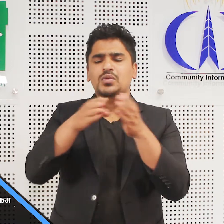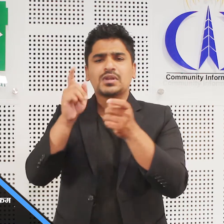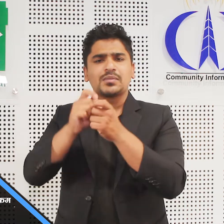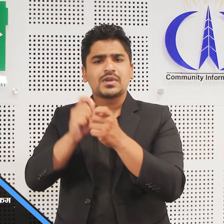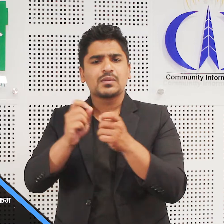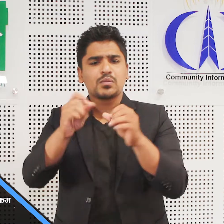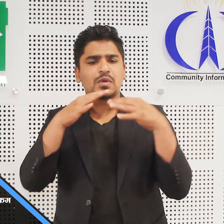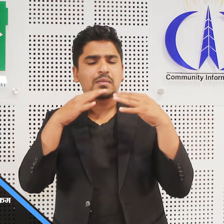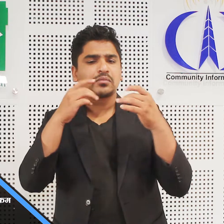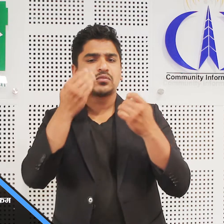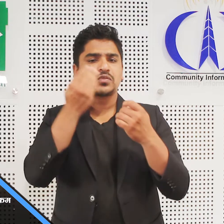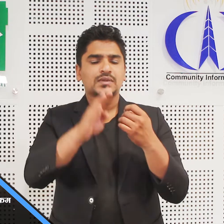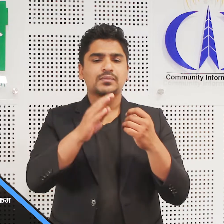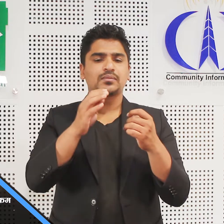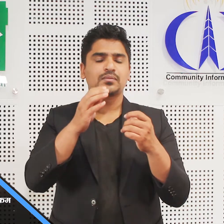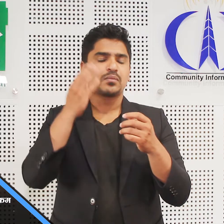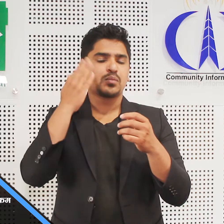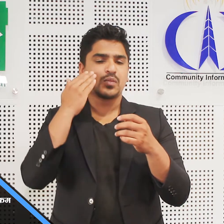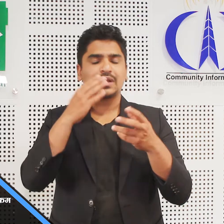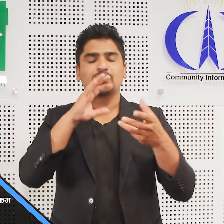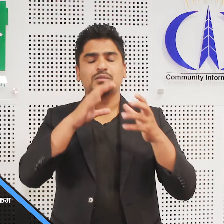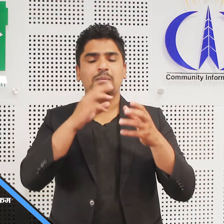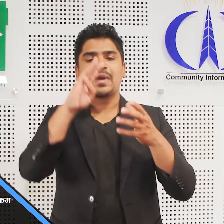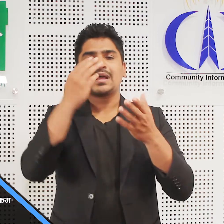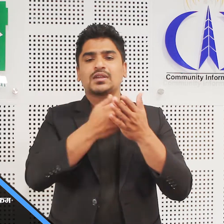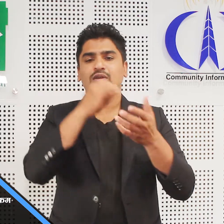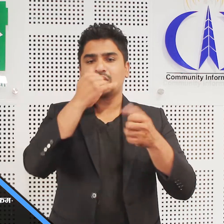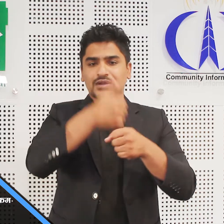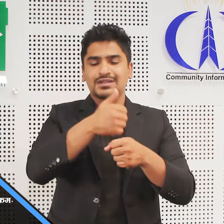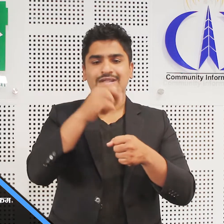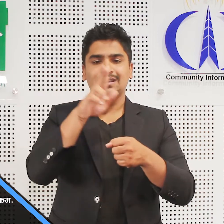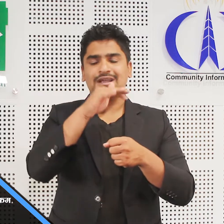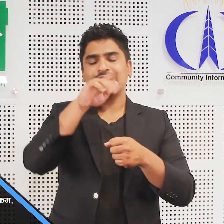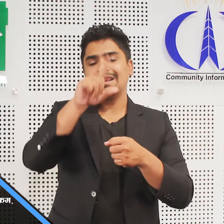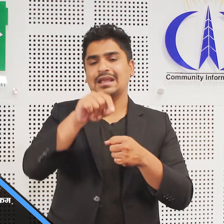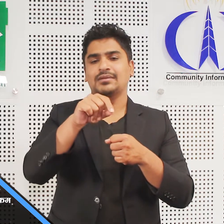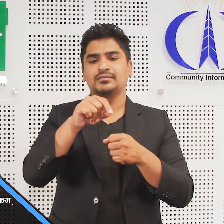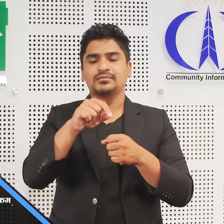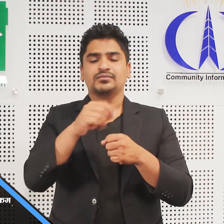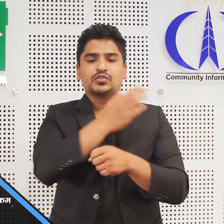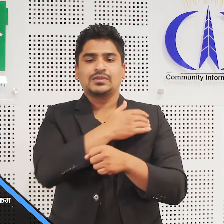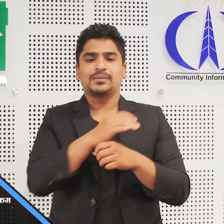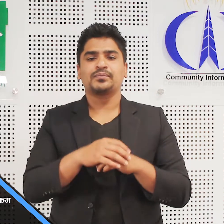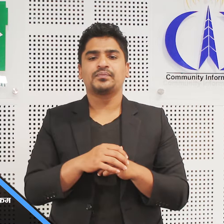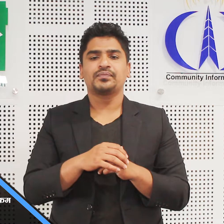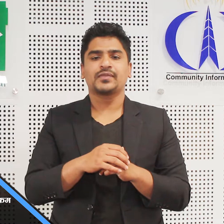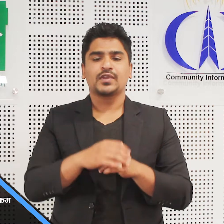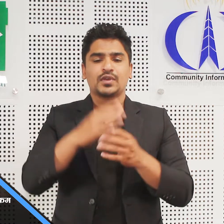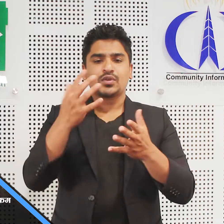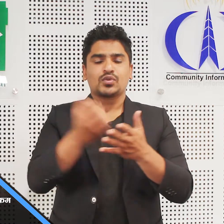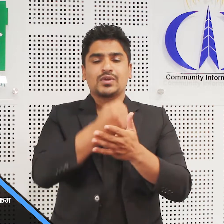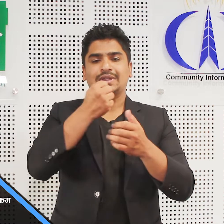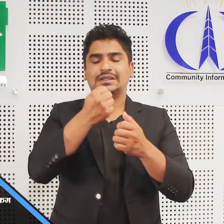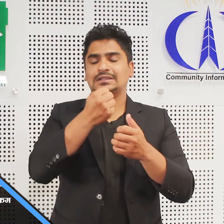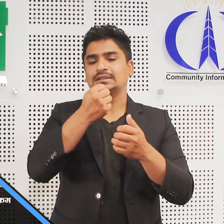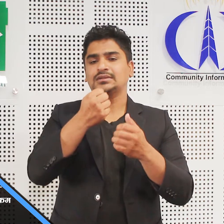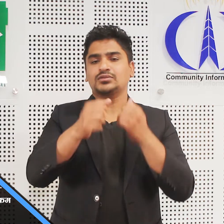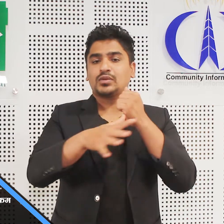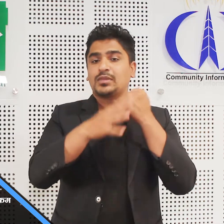छैन। सबैलाई सहयोग पुग्ने गरी पालिकाले कस्तो योजना बनाउँदा प्रभावकारी हुन्छ? महिला उद्यमी महासंघका अध्यक्ष